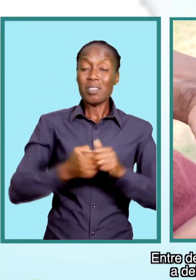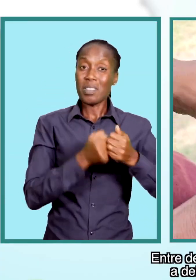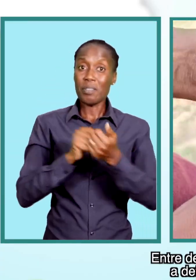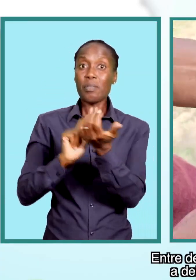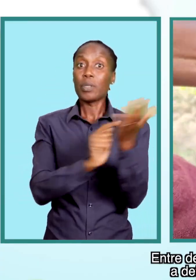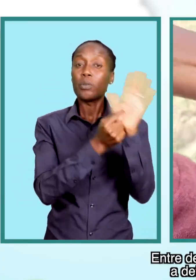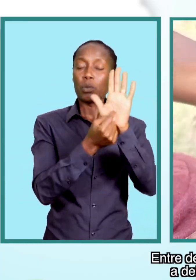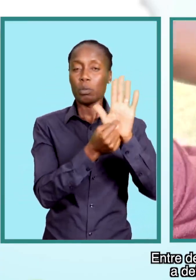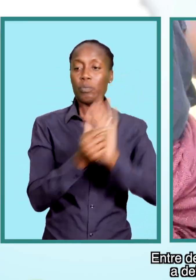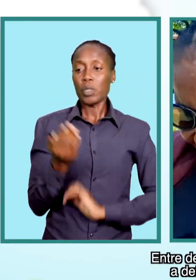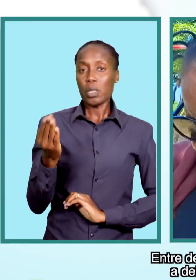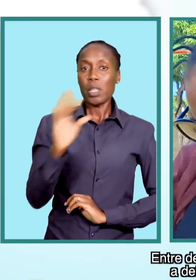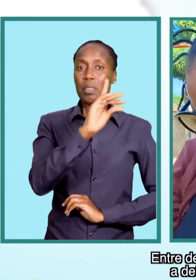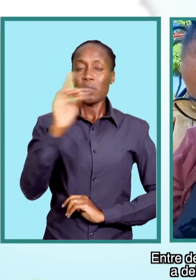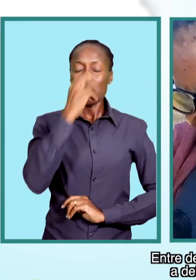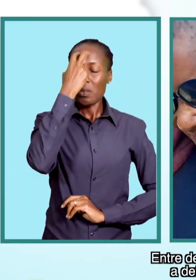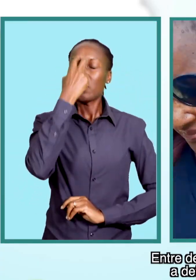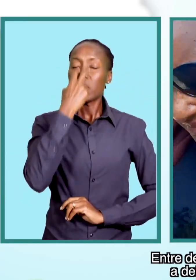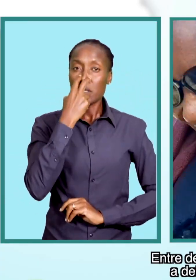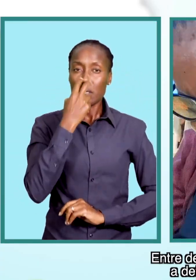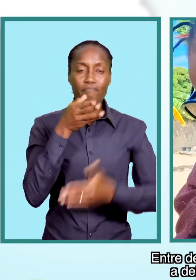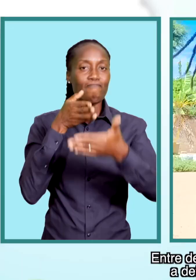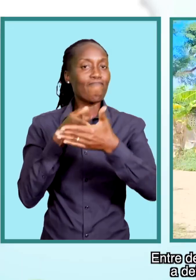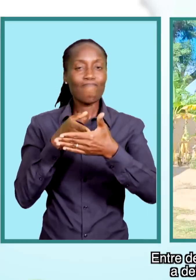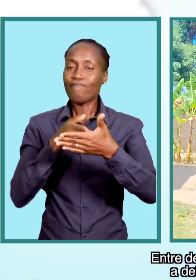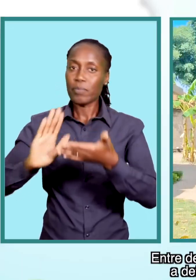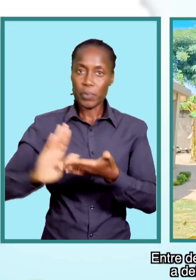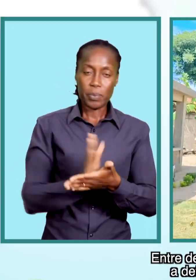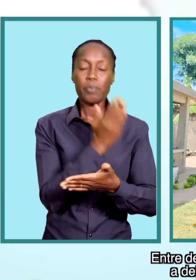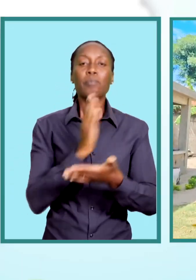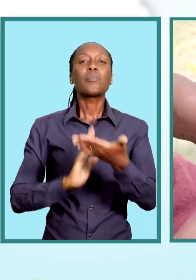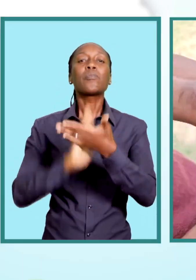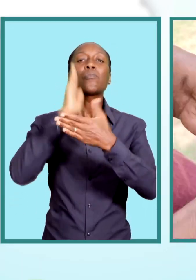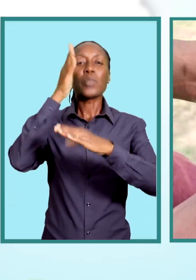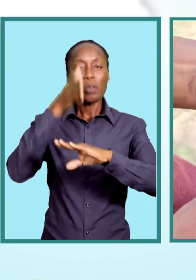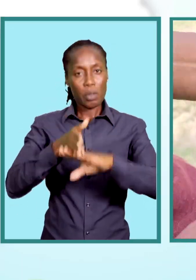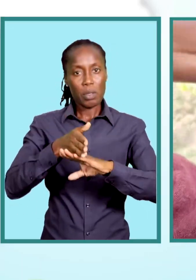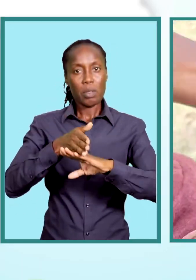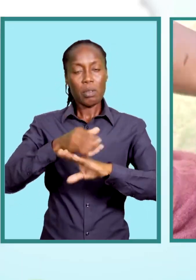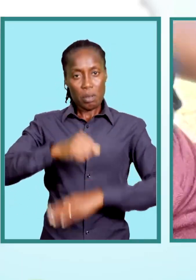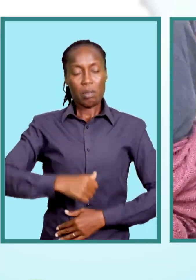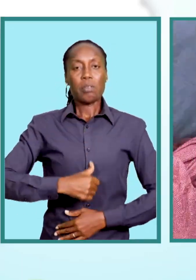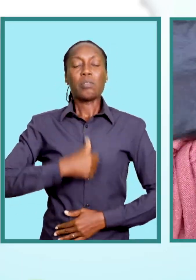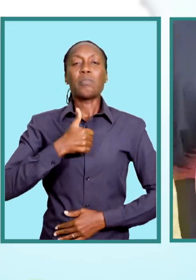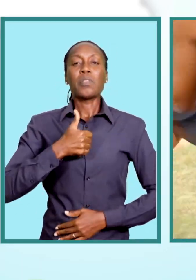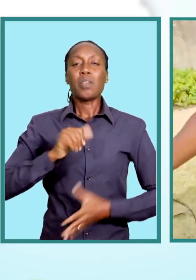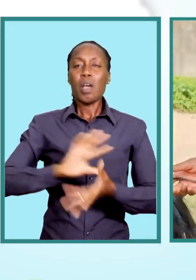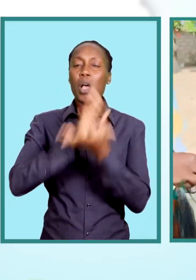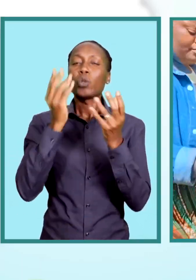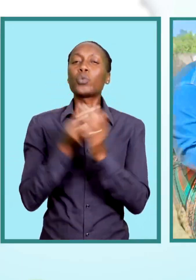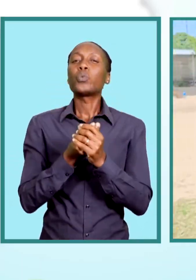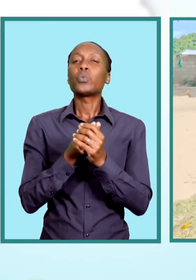conquistas, ela mostra que a deficiência visual não define limites, mas sim a força de